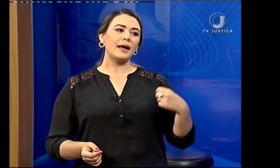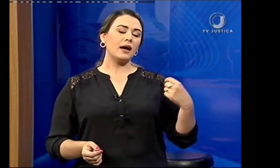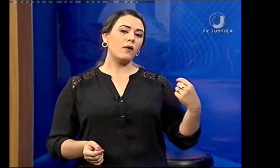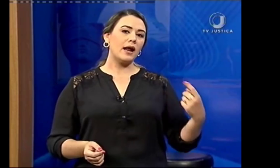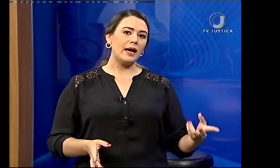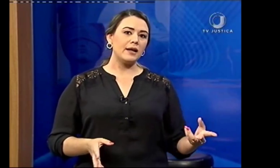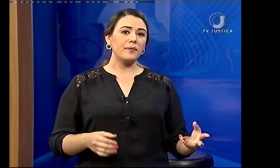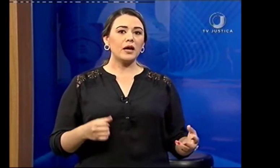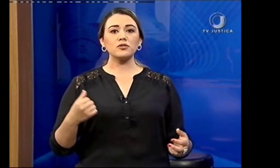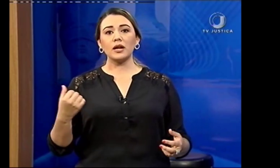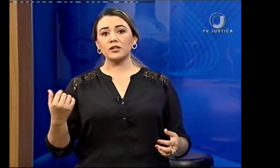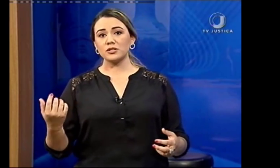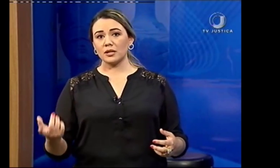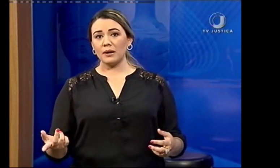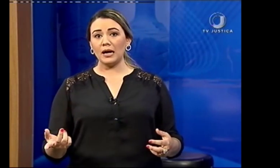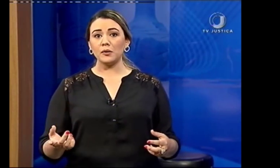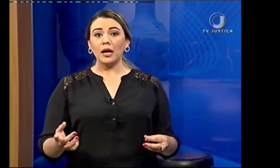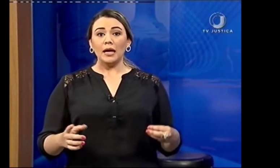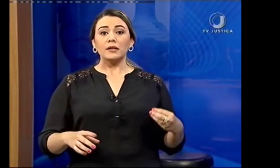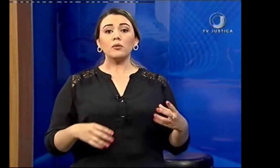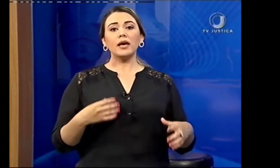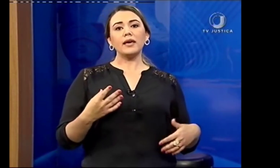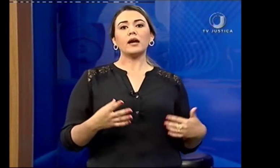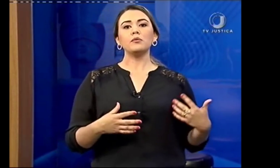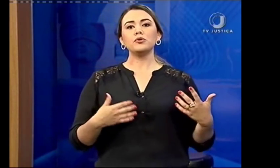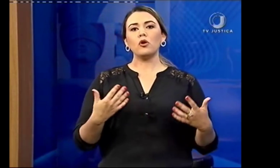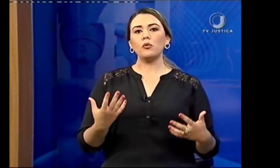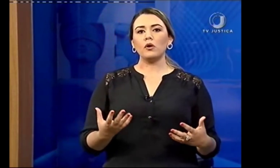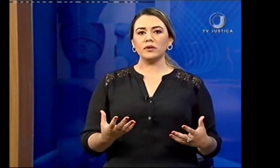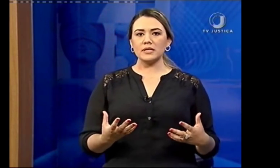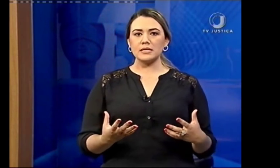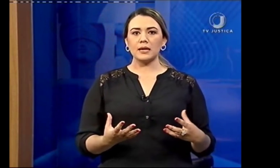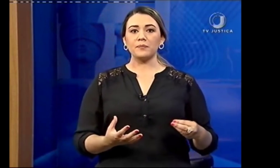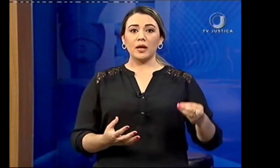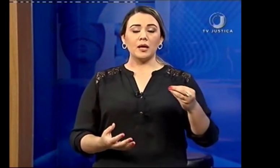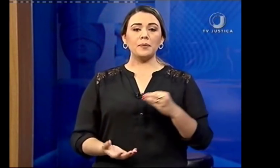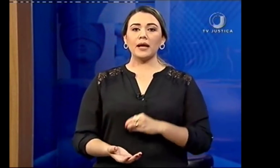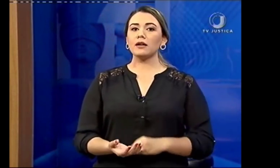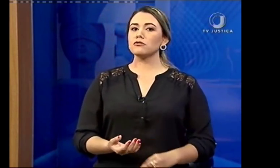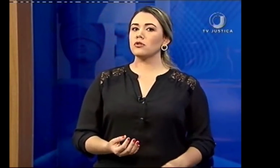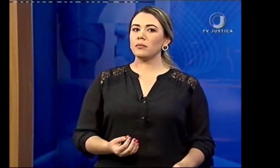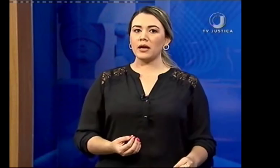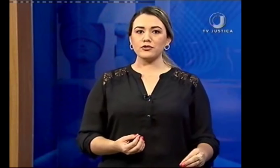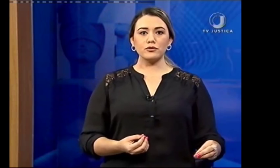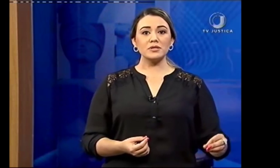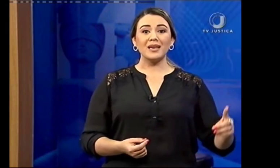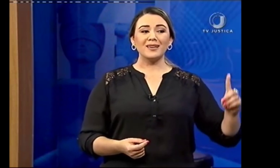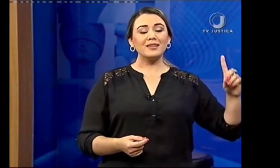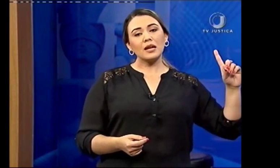carga horária, a jornada de trabalho. Então, o que, era muito comum acontecer? Empregados domésticos